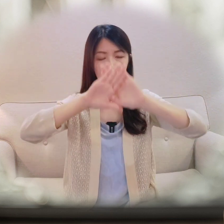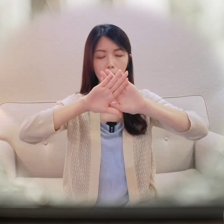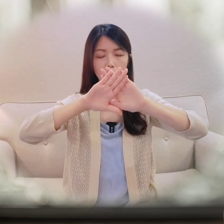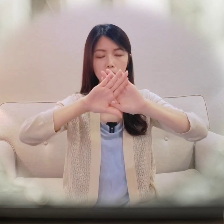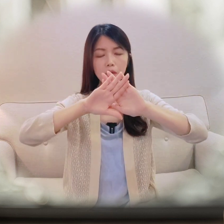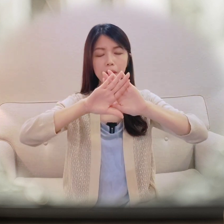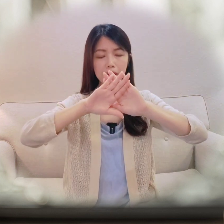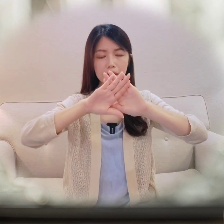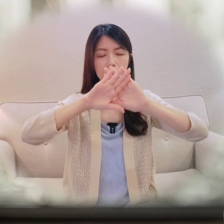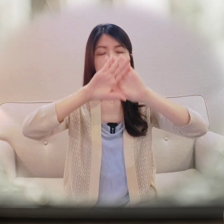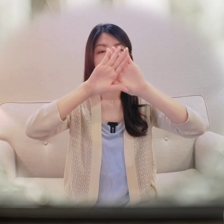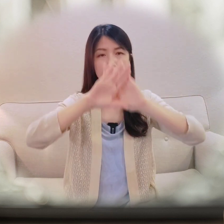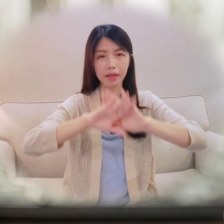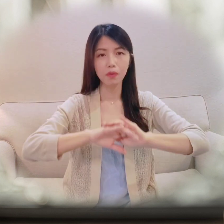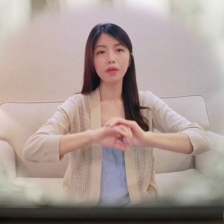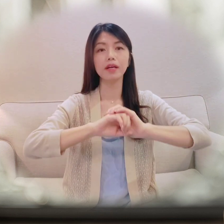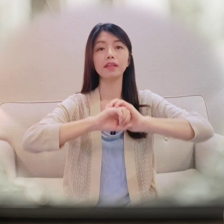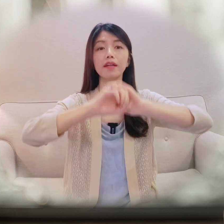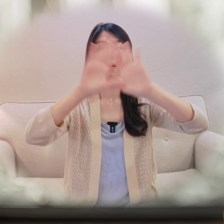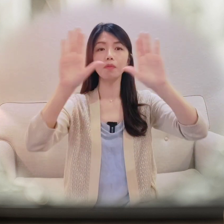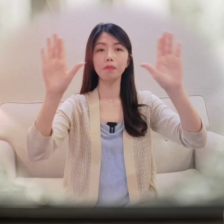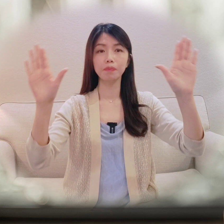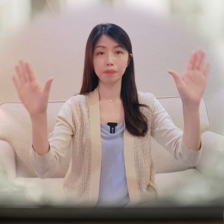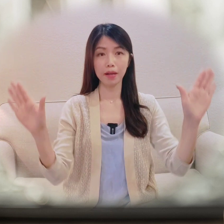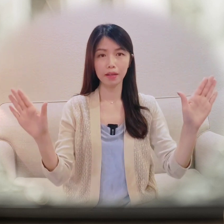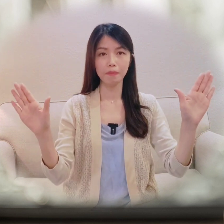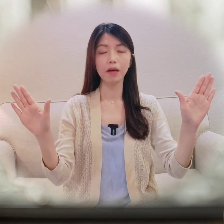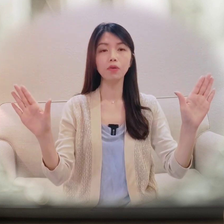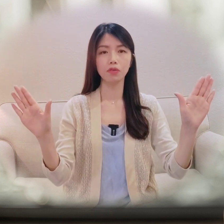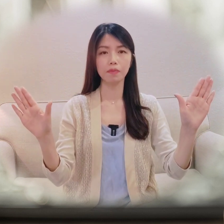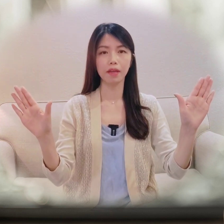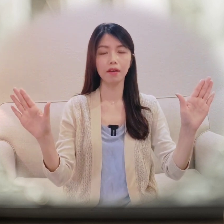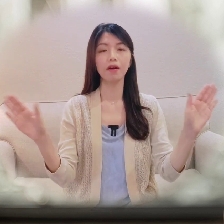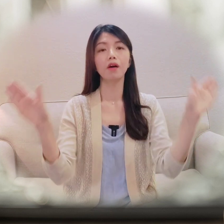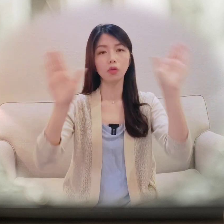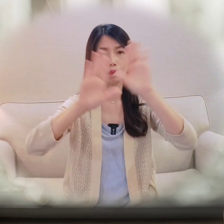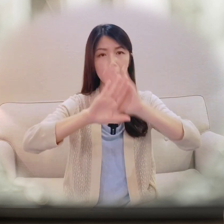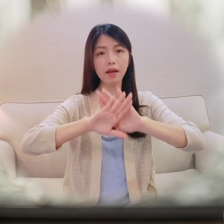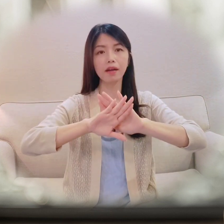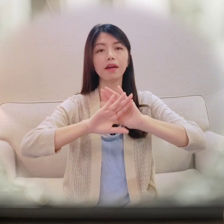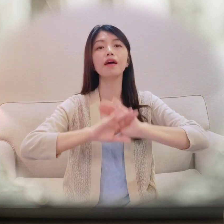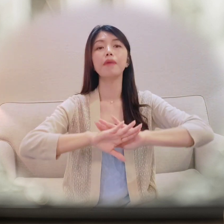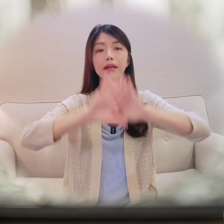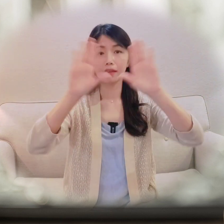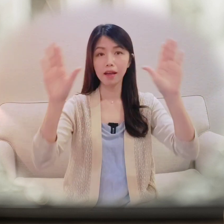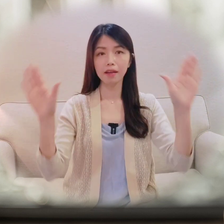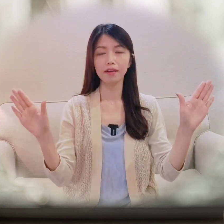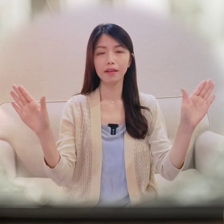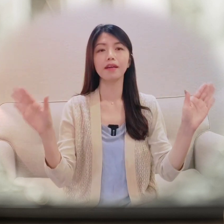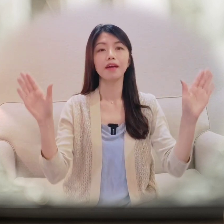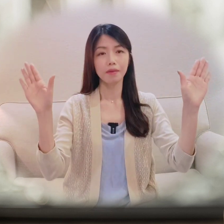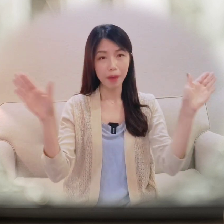뜻입니다. 어둠을 밝히시는, 반대로 이 상태에서 밝게 밖으로 해주시면 돼요. 어둡다,